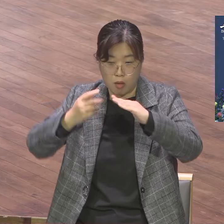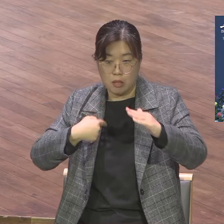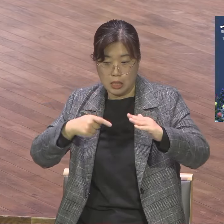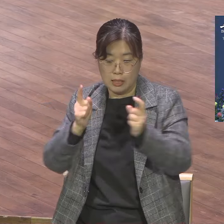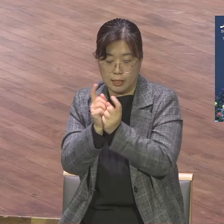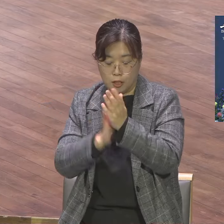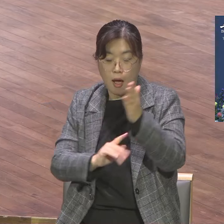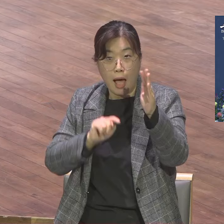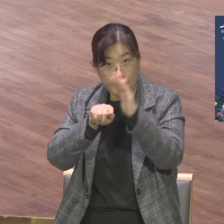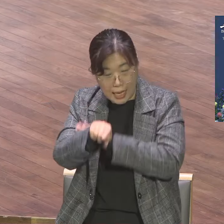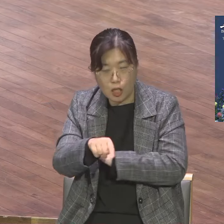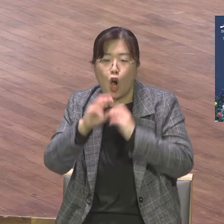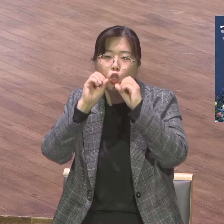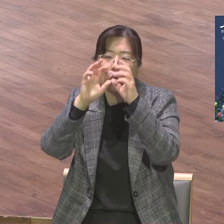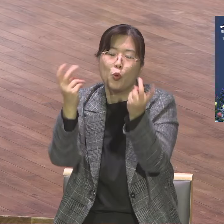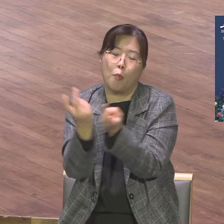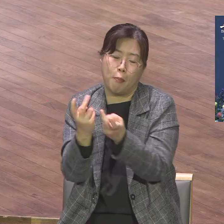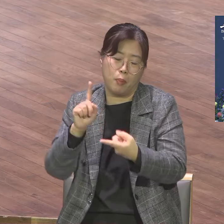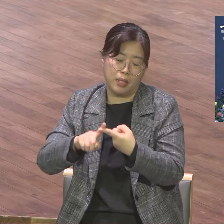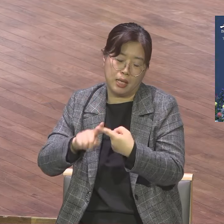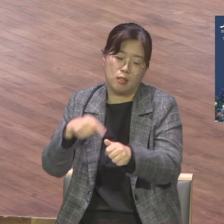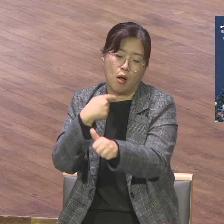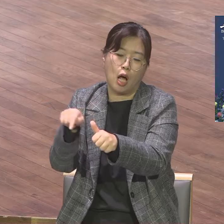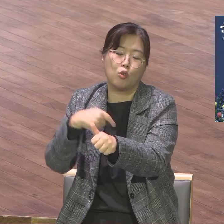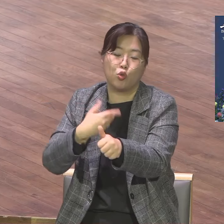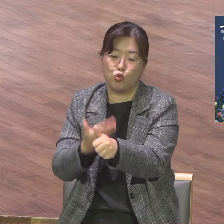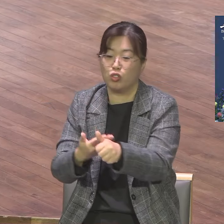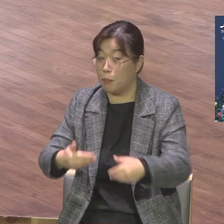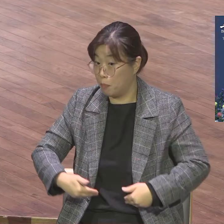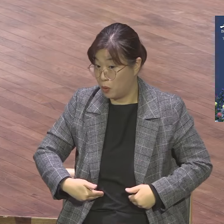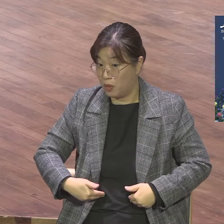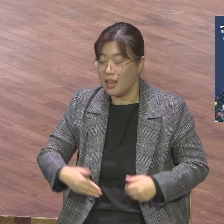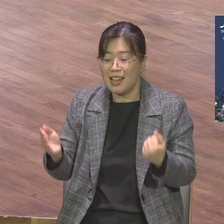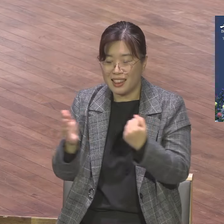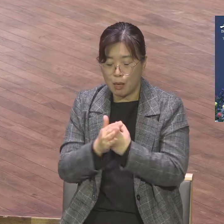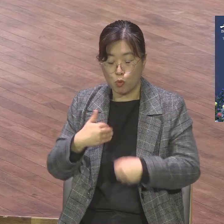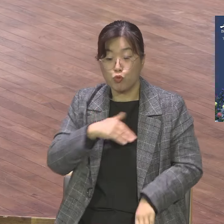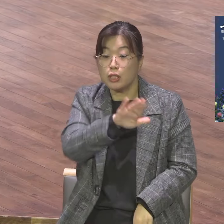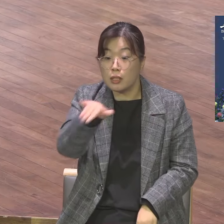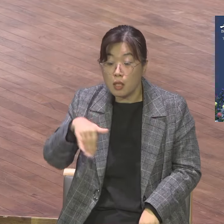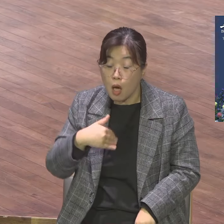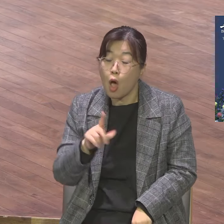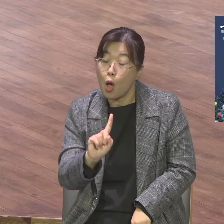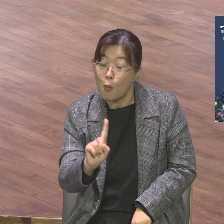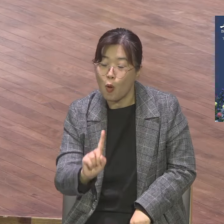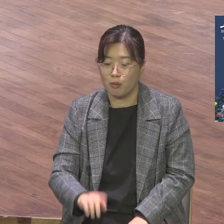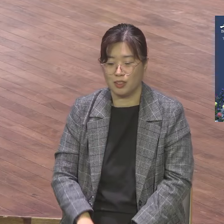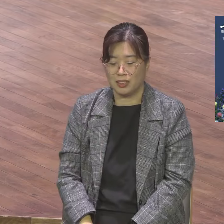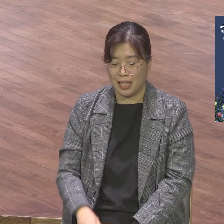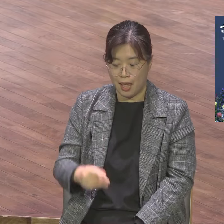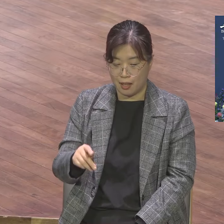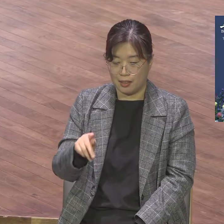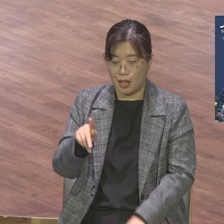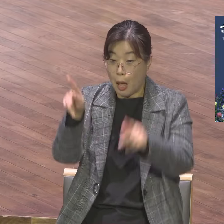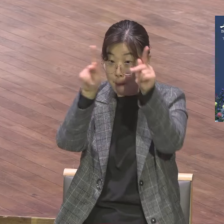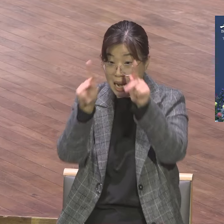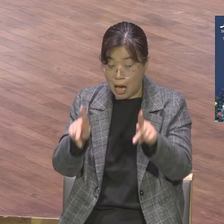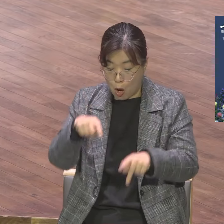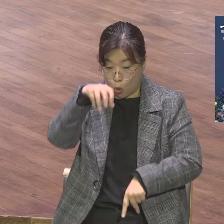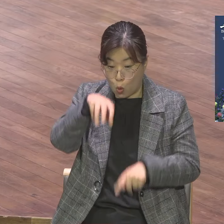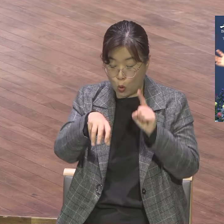DTS. 그 지역 목사님들을 모아놓고 목사님들만 딱 모시다가 좋은 호텔을 모시다 놓고 집중적으로 원색 복음